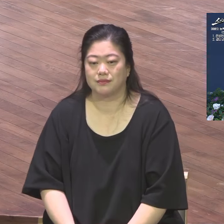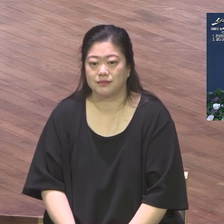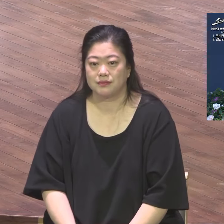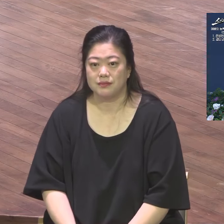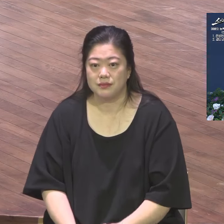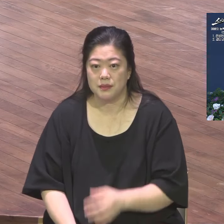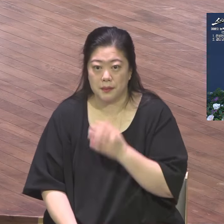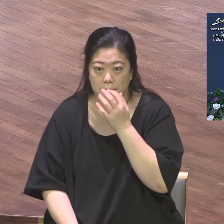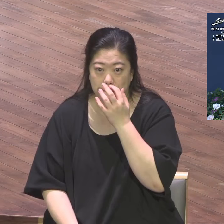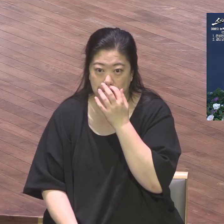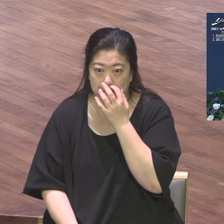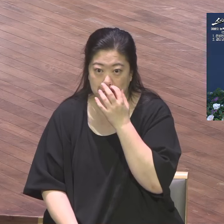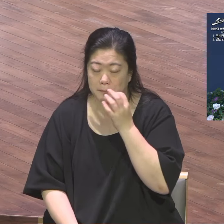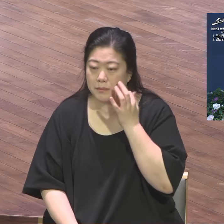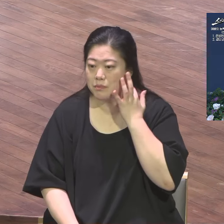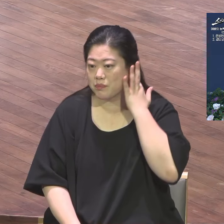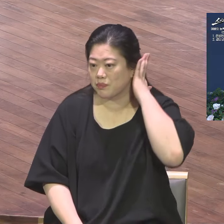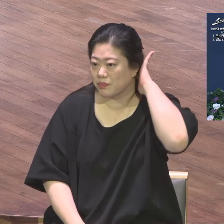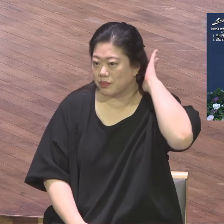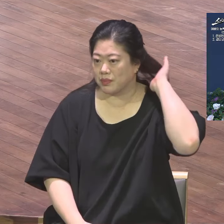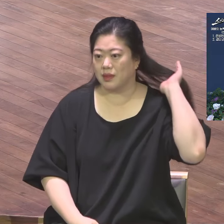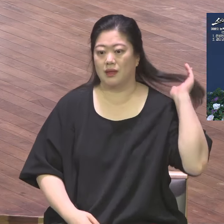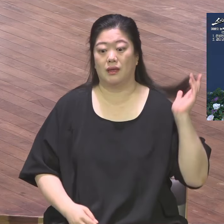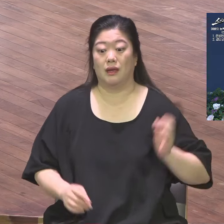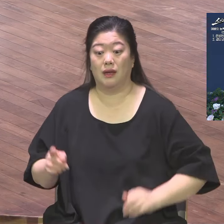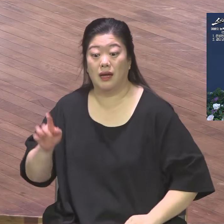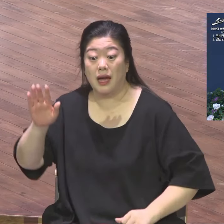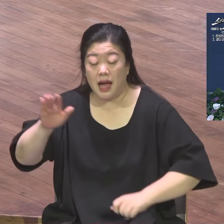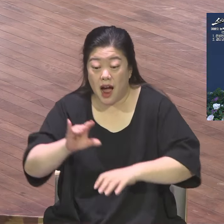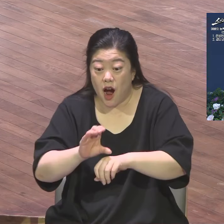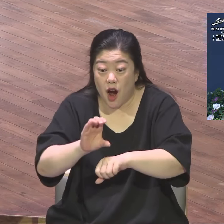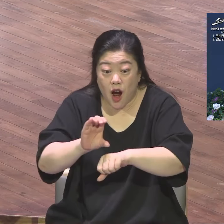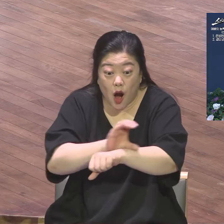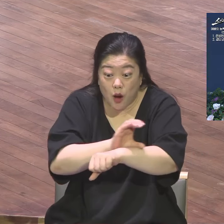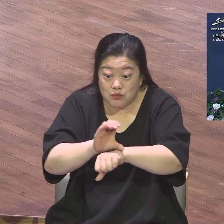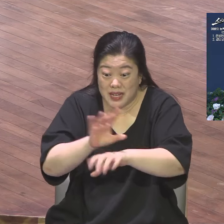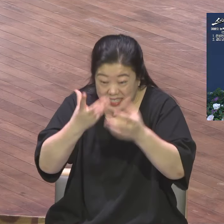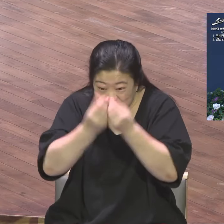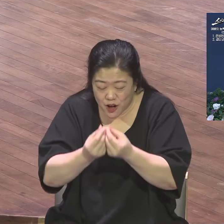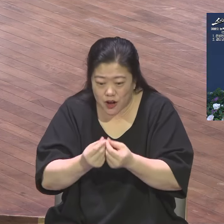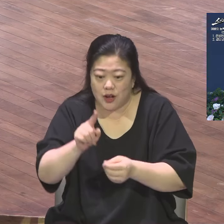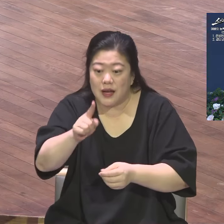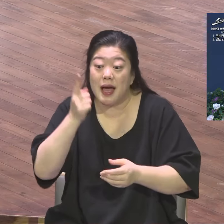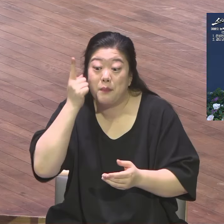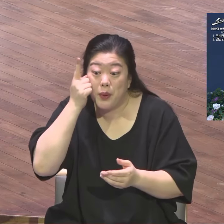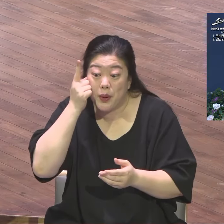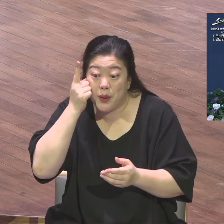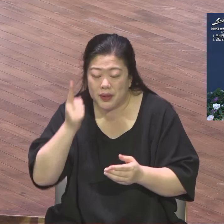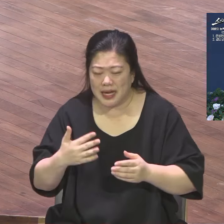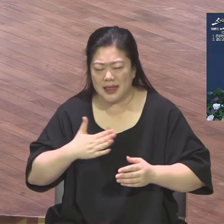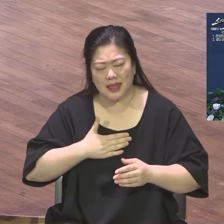컴퓨터도 안 잊어버리는데 잊어버립니까? 하나님이 여러분은 잊어버려 하나님 안 잊어버려